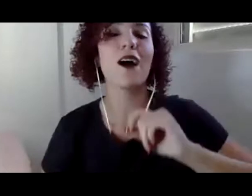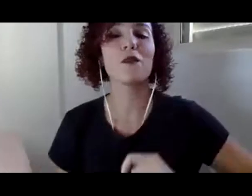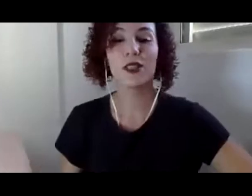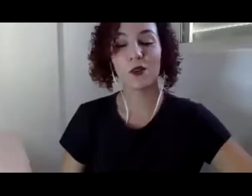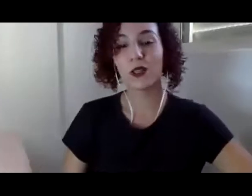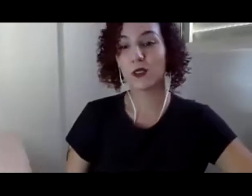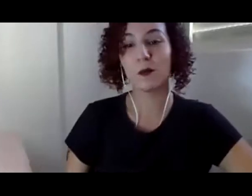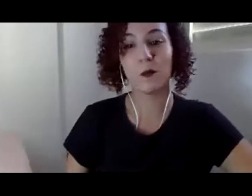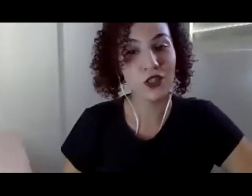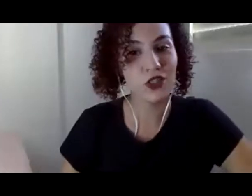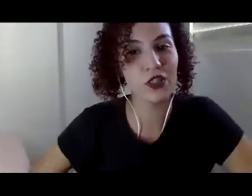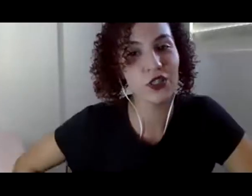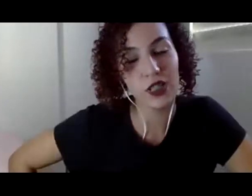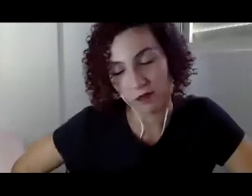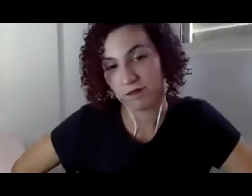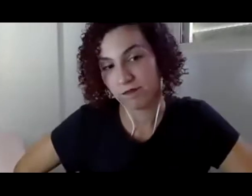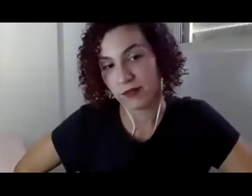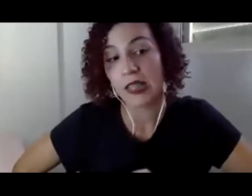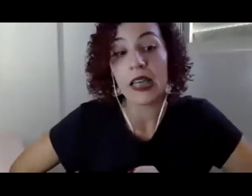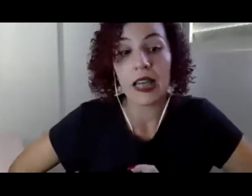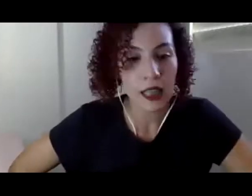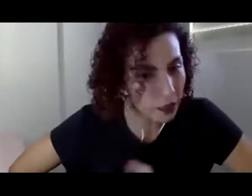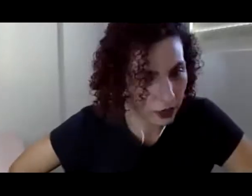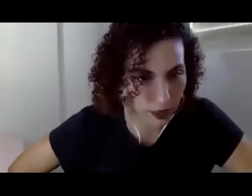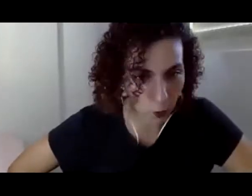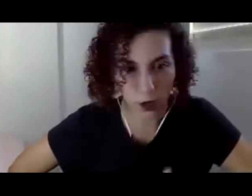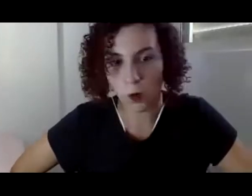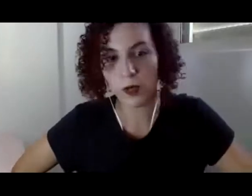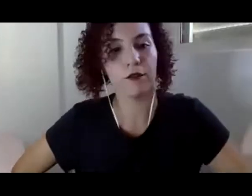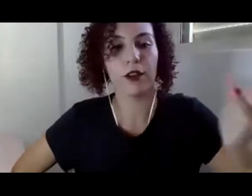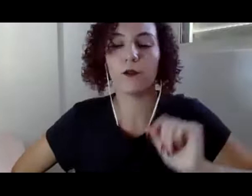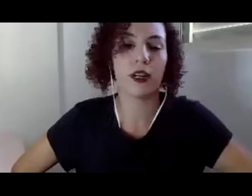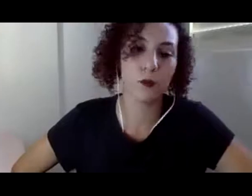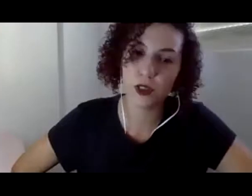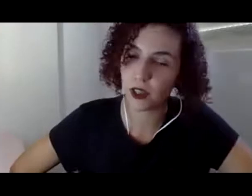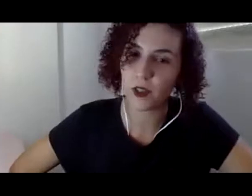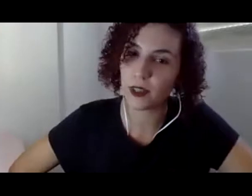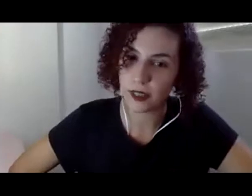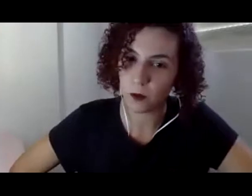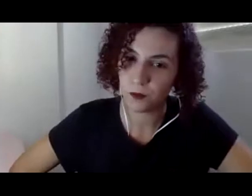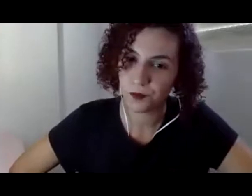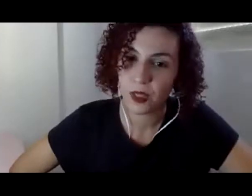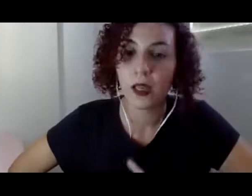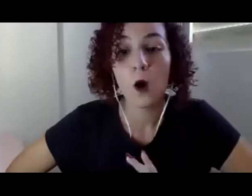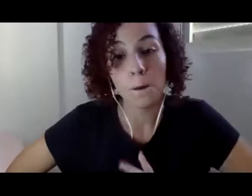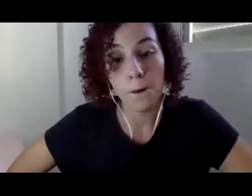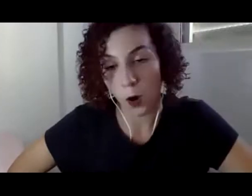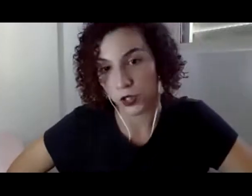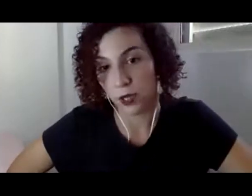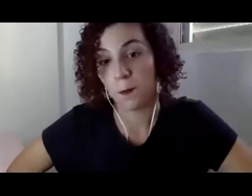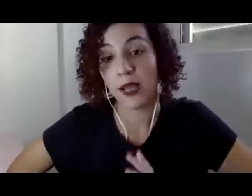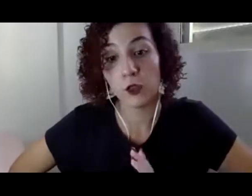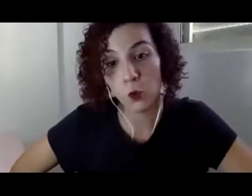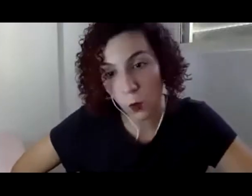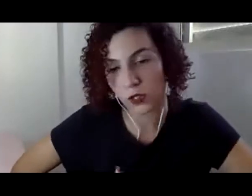Vamos lá, uma pessoa surda pode dirigir? Claro que não, porque como que ela vai ouvir as buzinas de atenção?